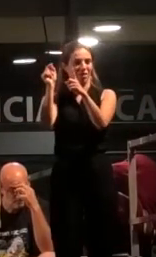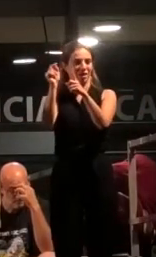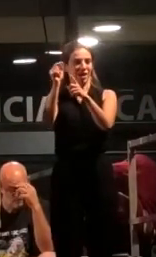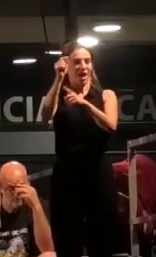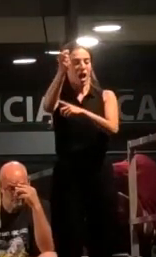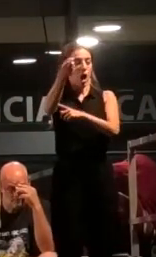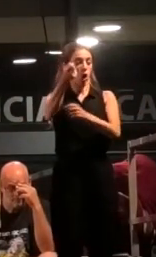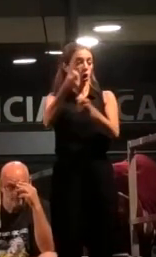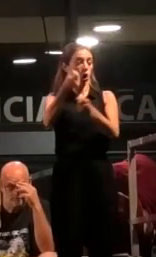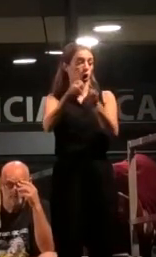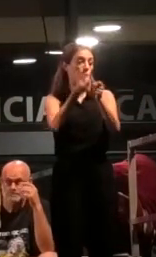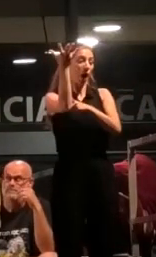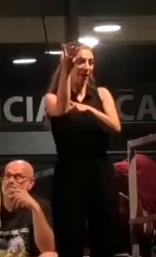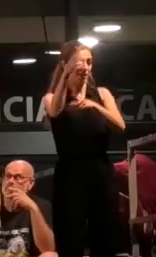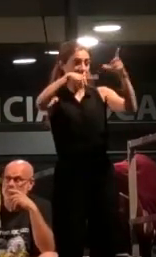la música.